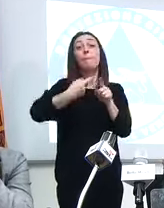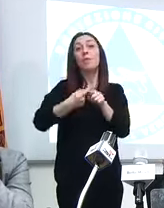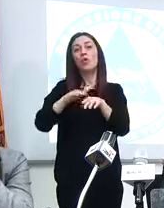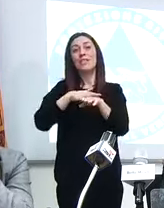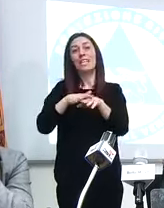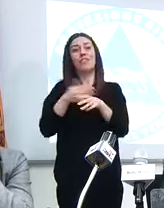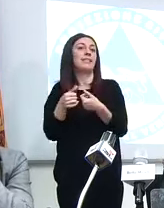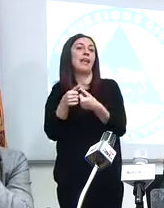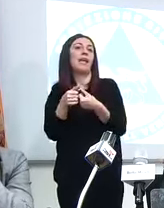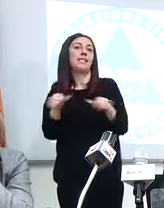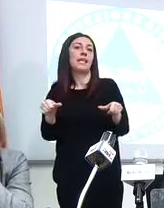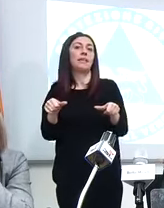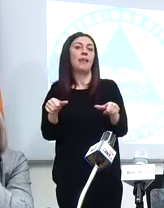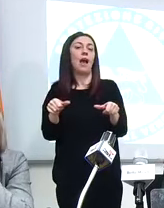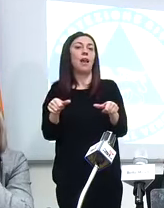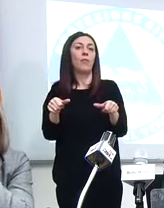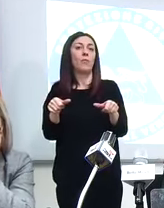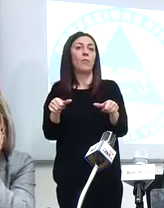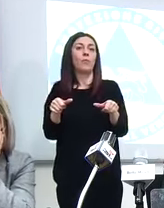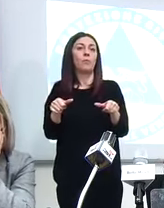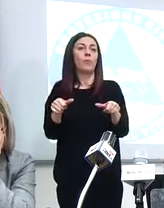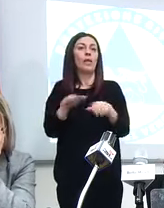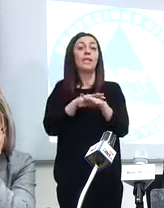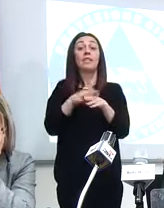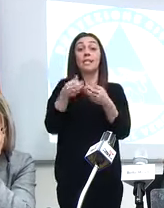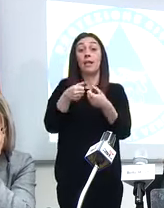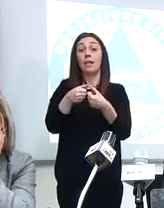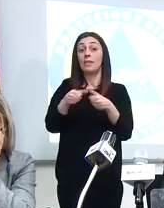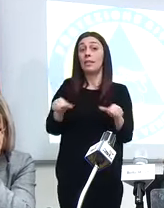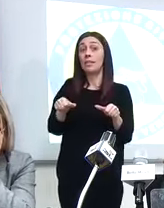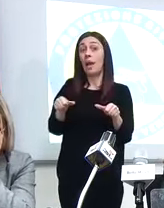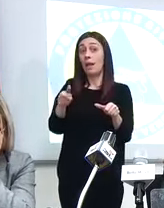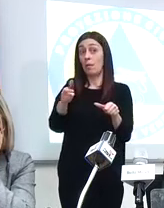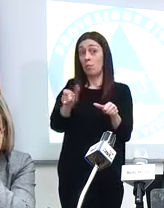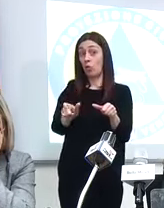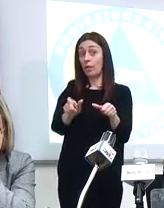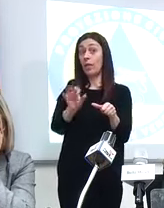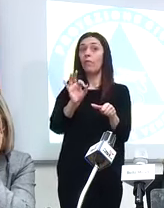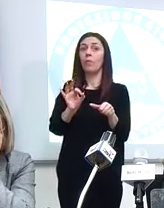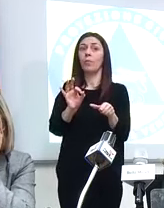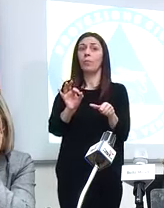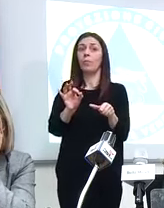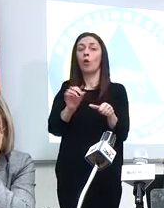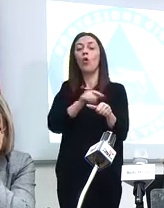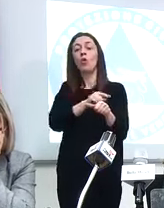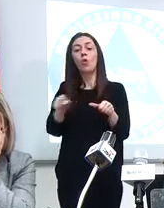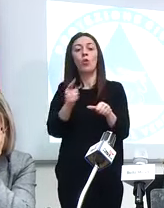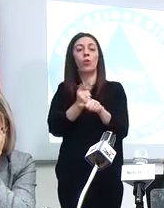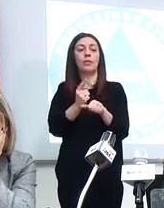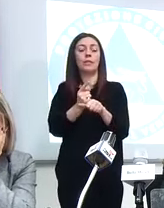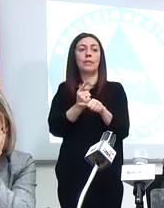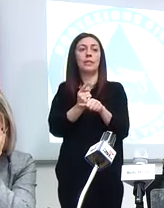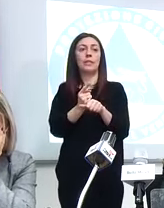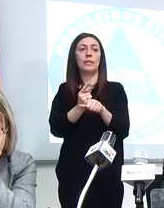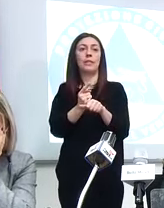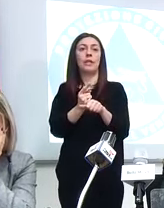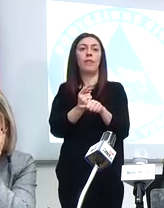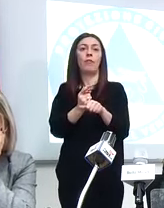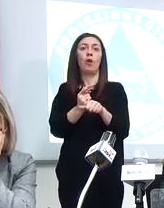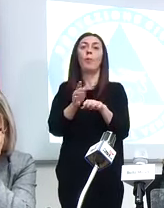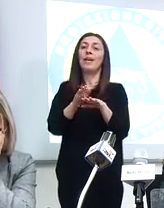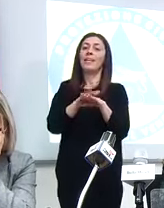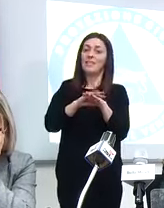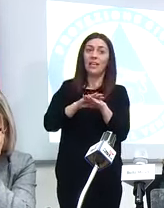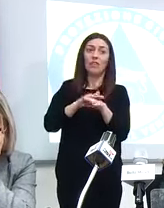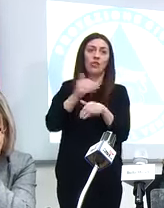sono poi essenziali perché devono, nelle condizioni di emergenza, mantenere l'integrità della società.